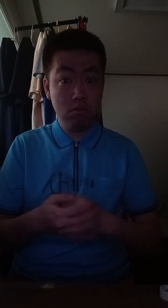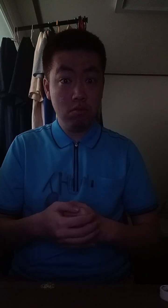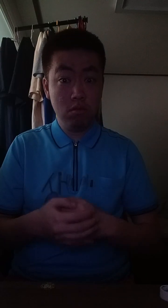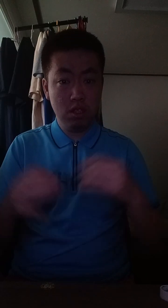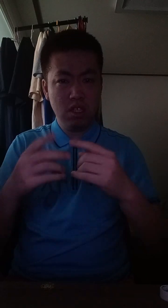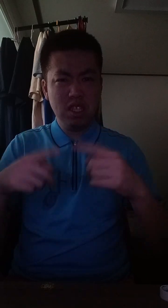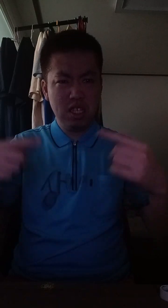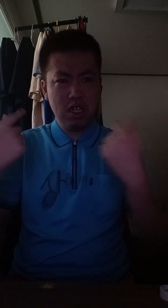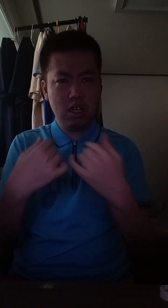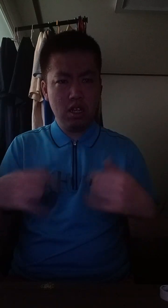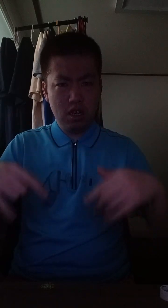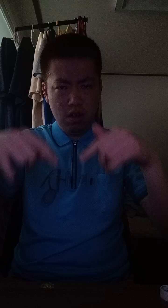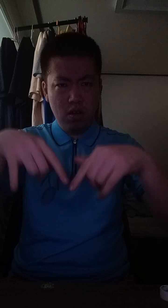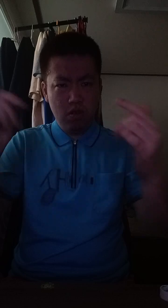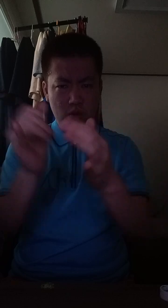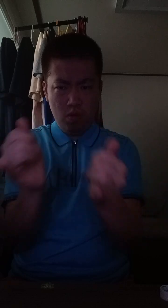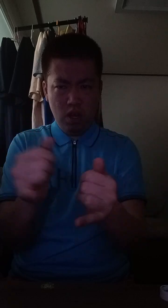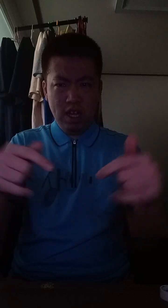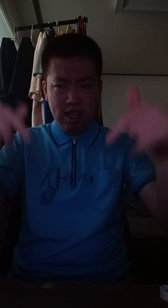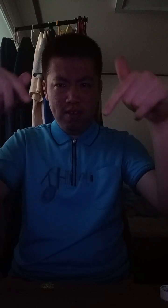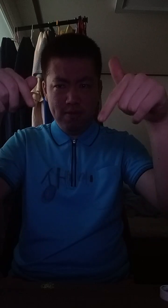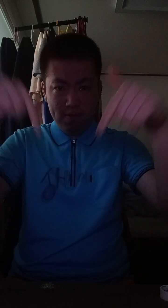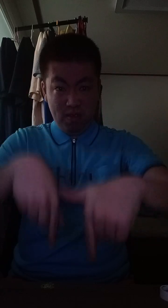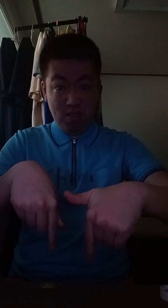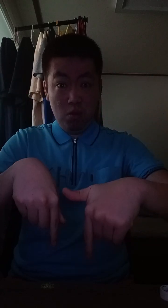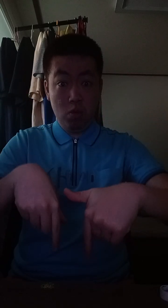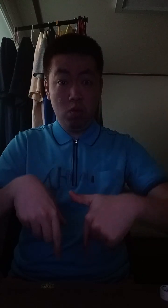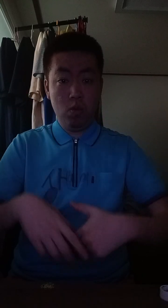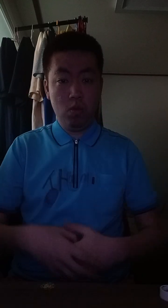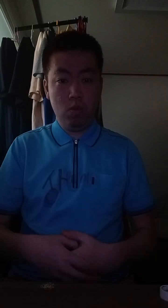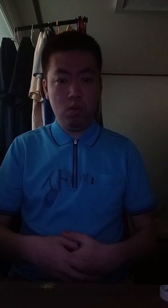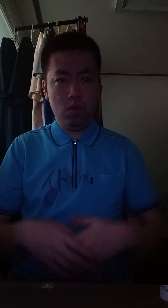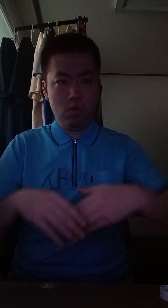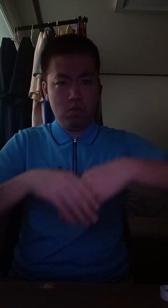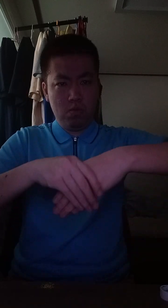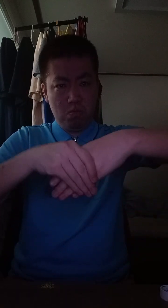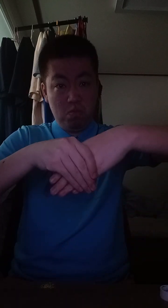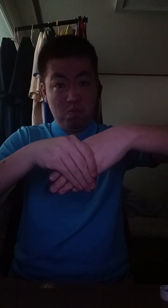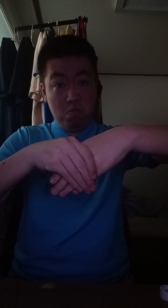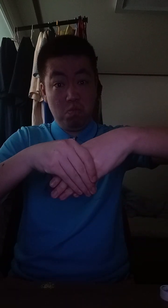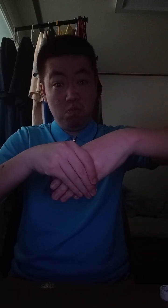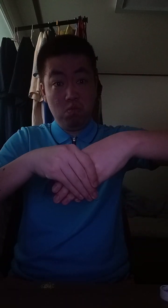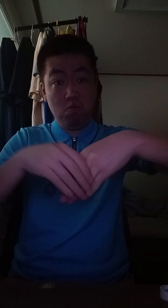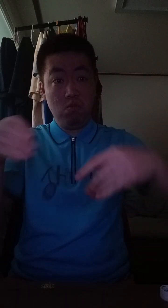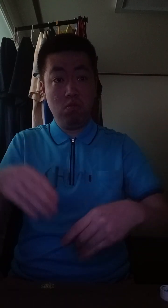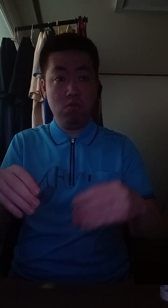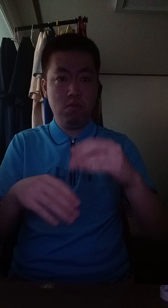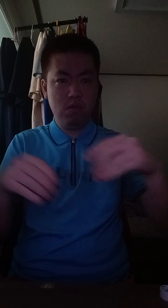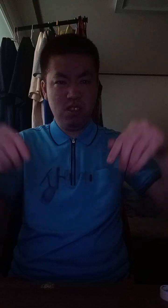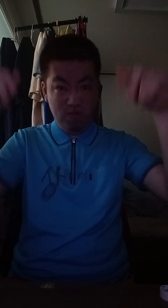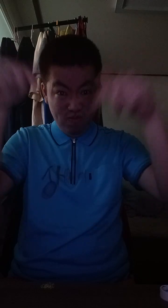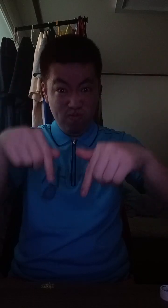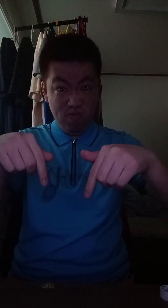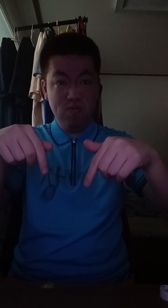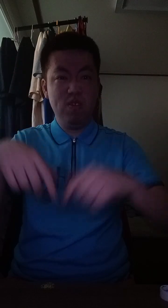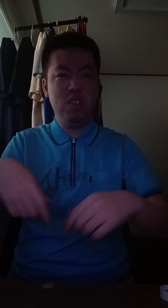6살 딸아이가 승강장과 전동차 사이로 빠진 겁니다. 손을 분명 잡고 있었어요. 근데 아이가 그냥 푹 하고 정말 순식간에 진짜